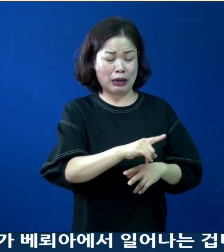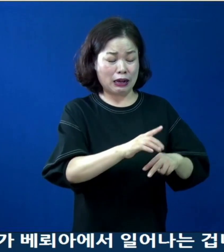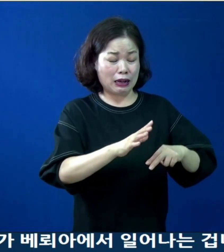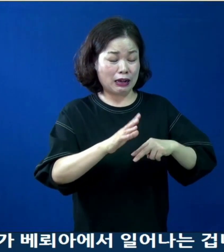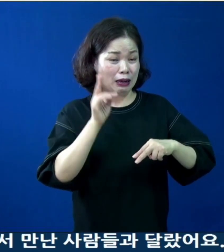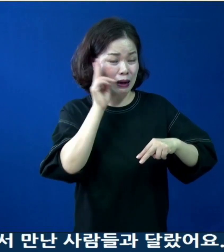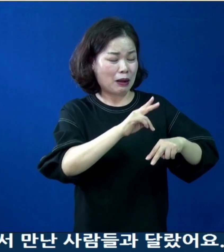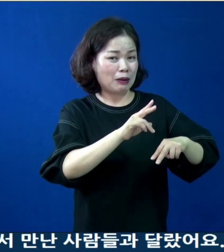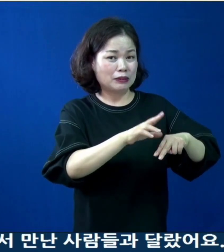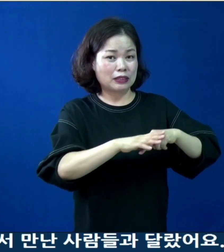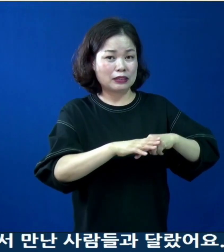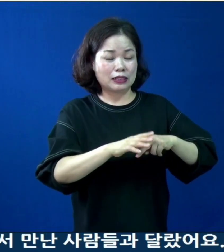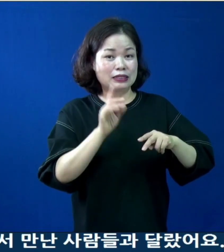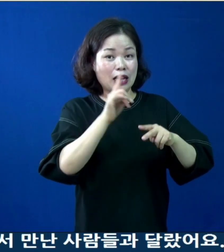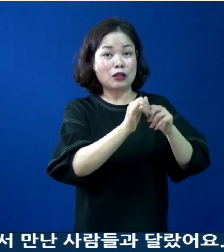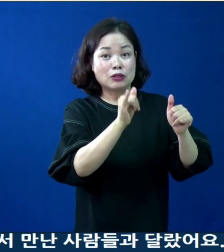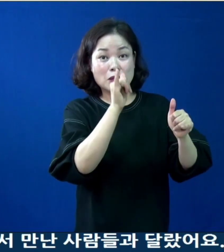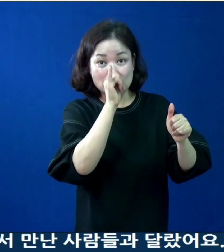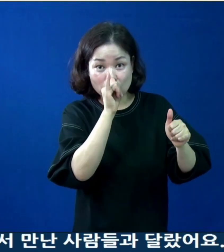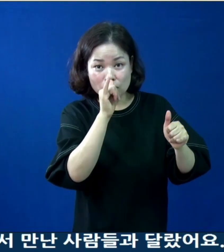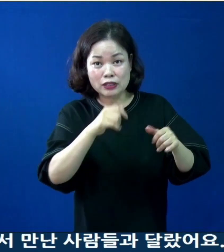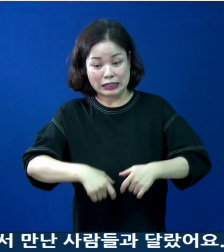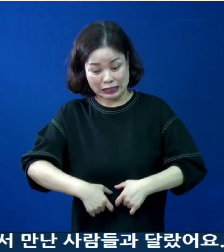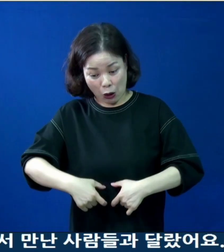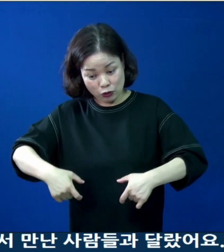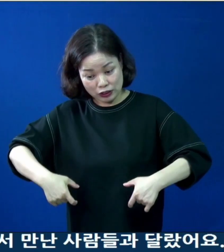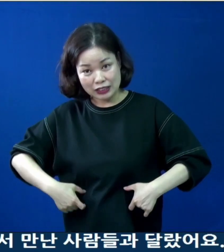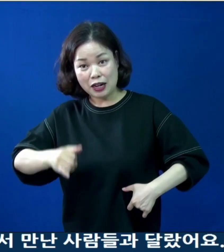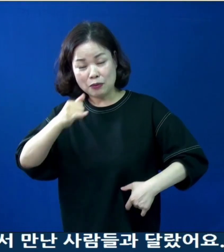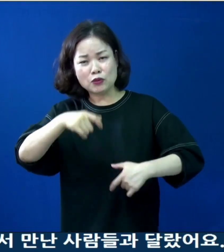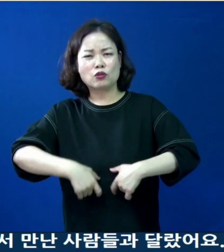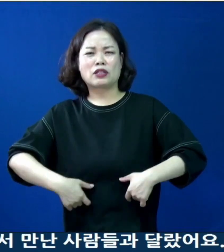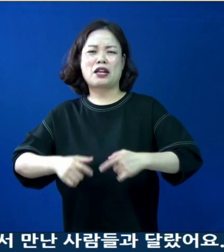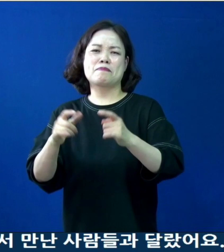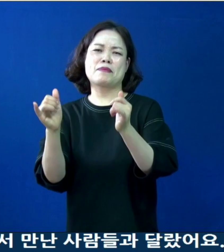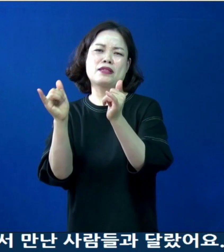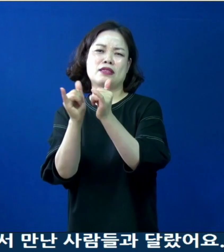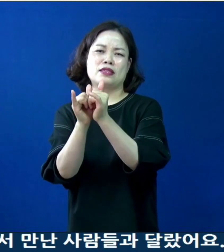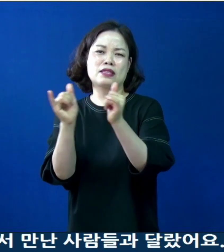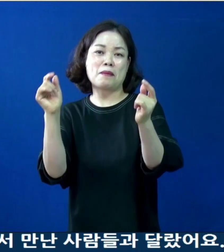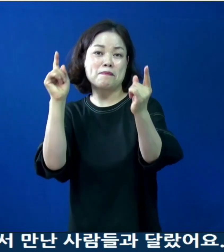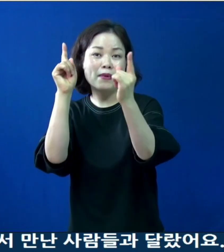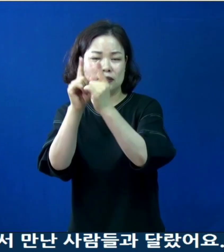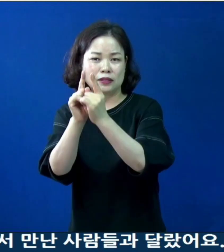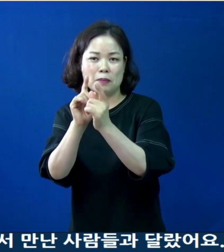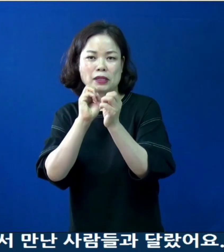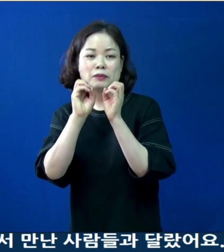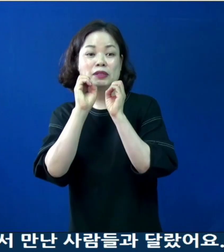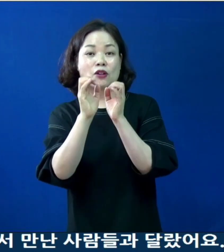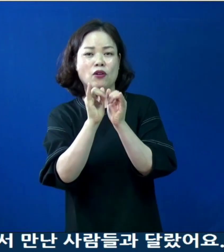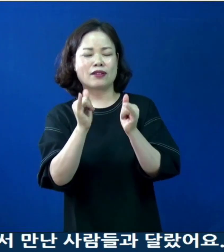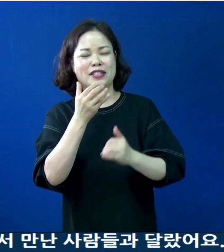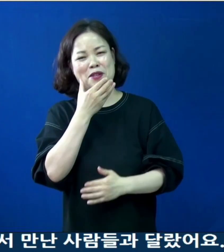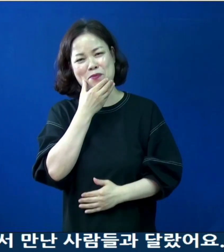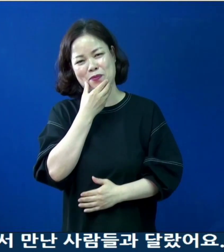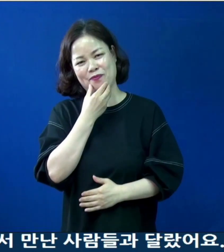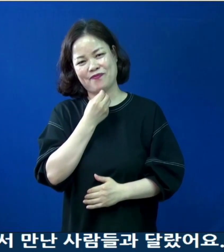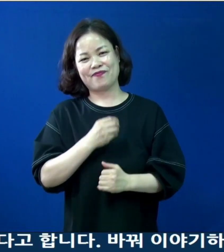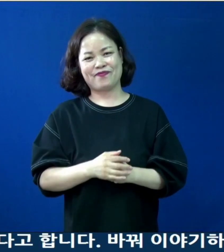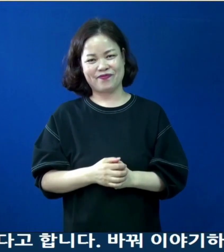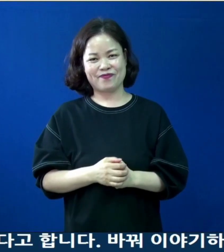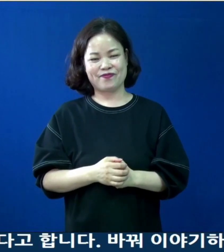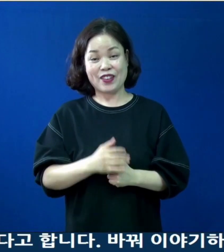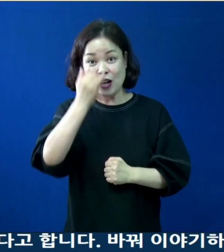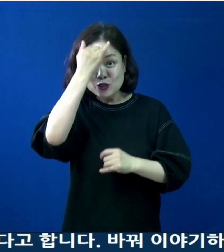싸나운 사람들이 있고 너그러운 사람들이 있습니다. 이 너그러운 사람들을 만나면 참 말씀 전하는 사람들이 행복합니다.